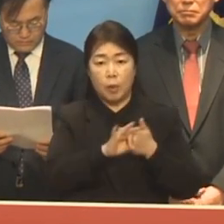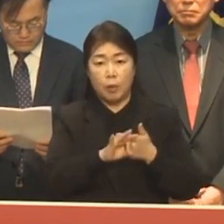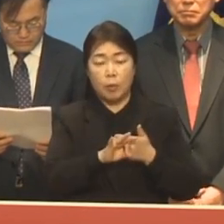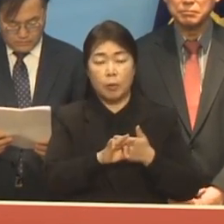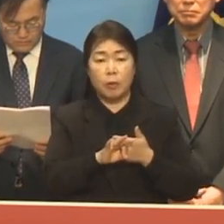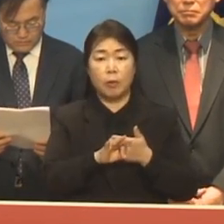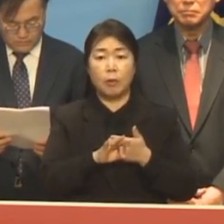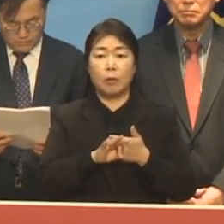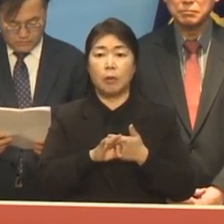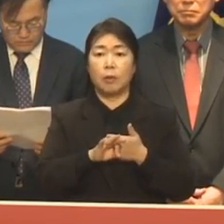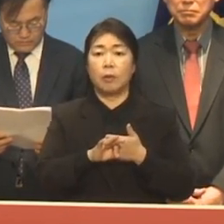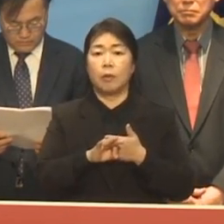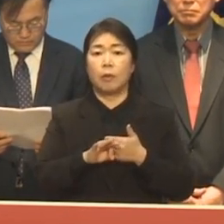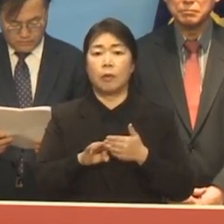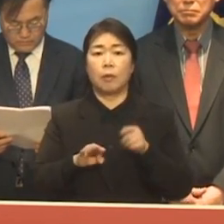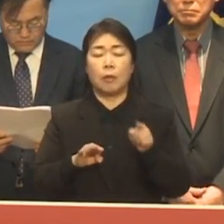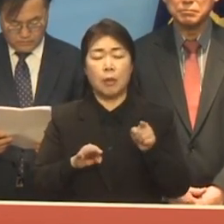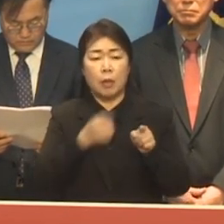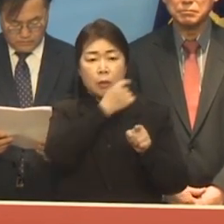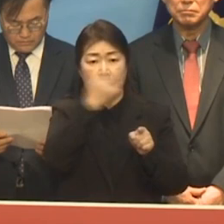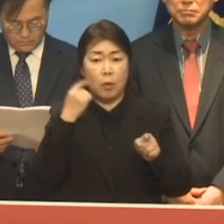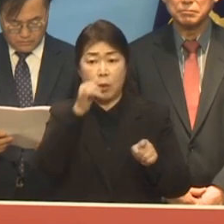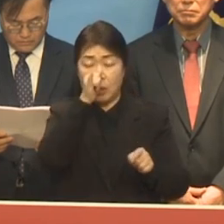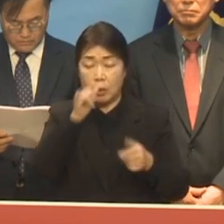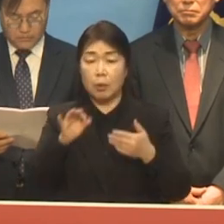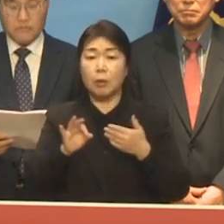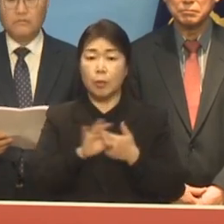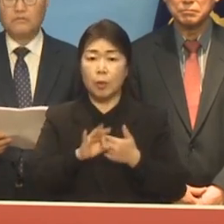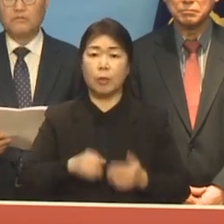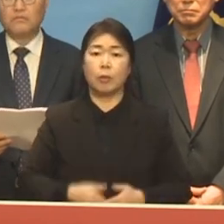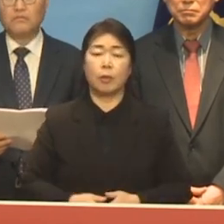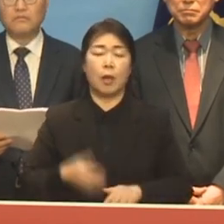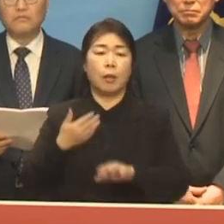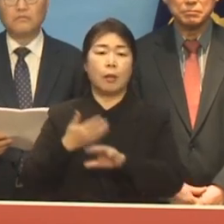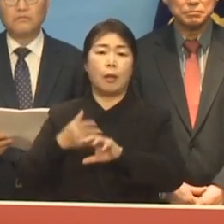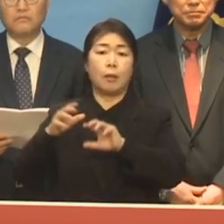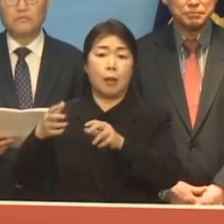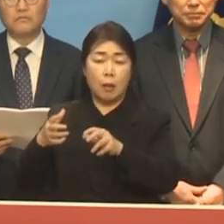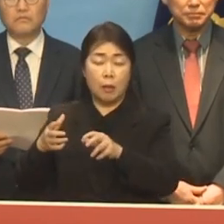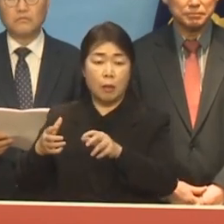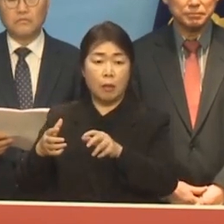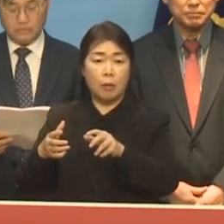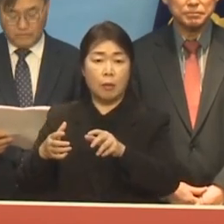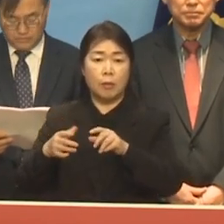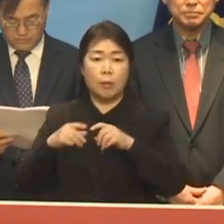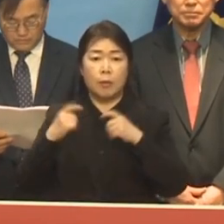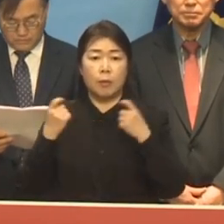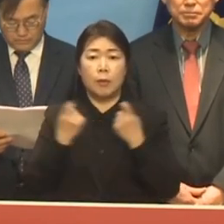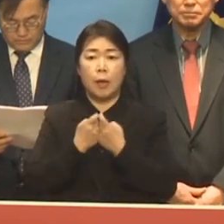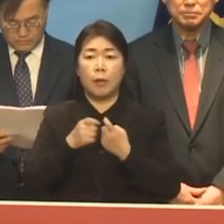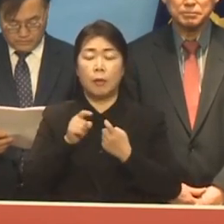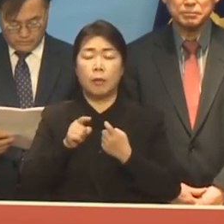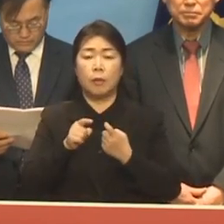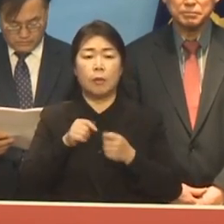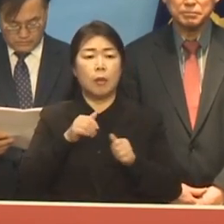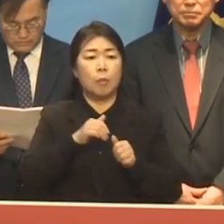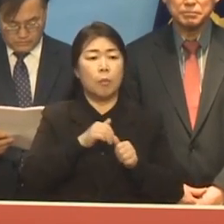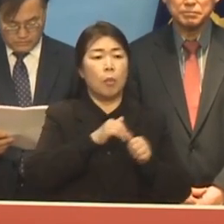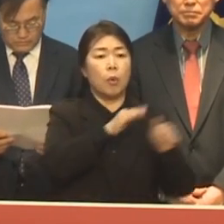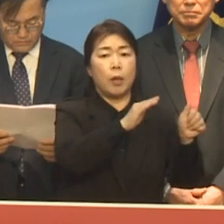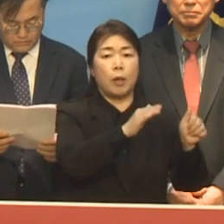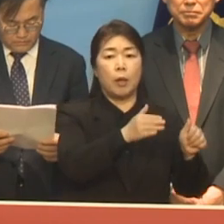믿을 만한 상당한 근거가 있는 다른 나라로 개인을 추방,